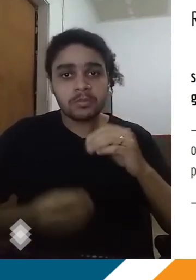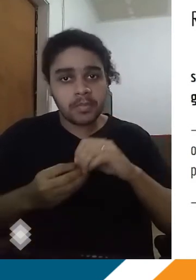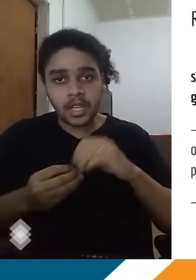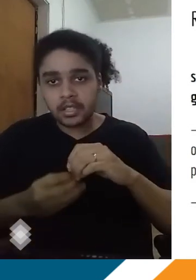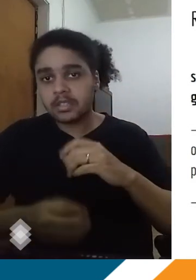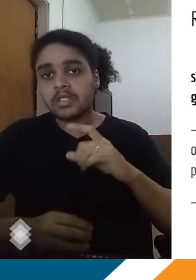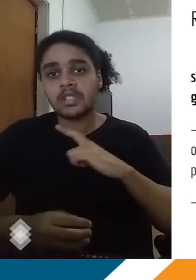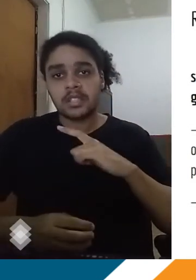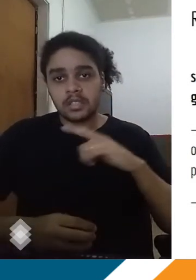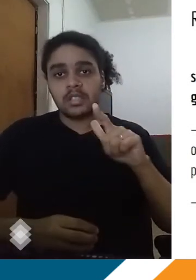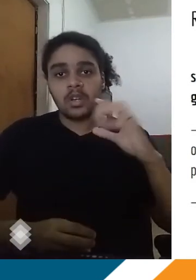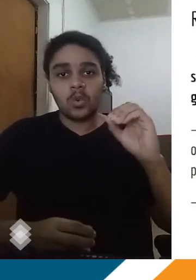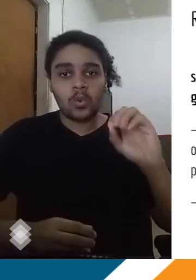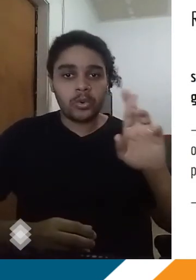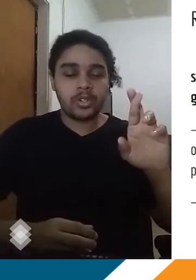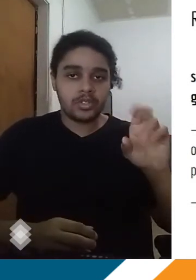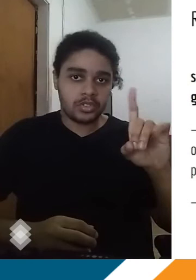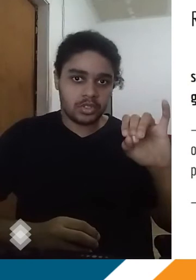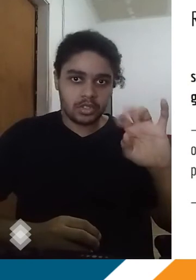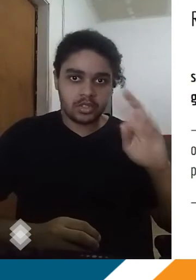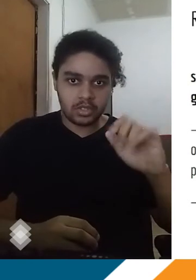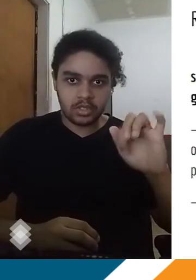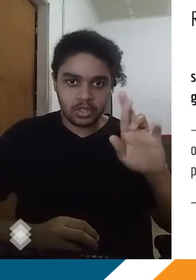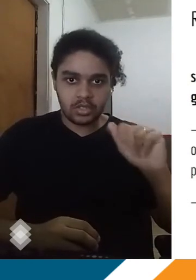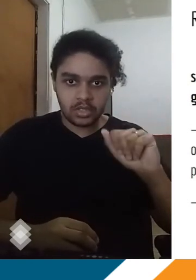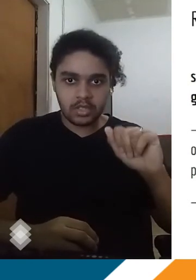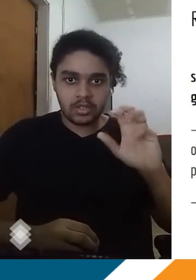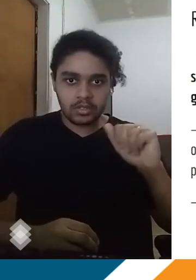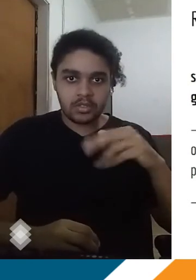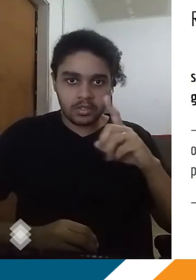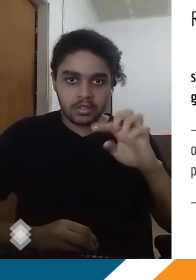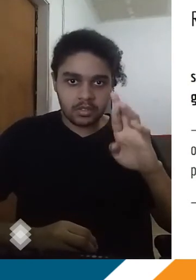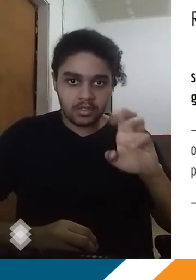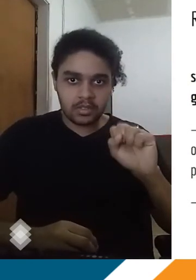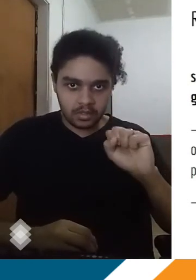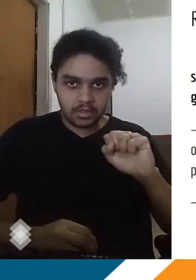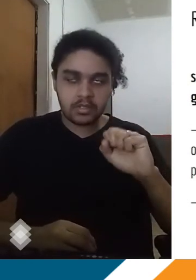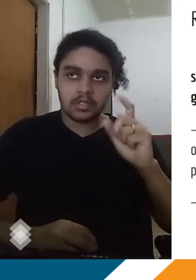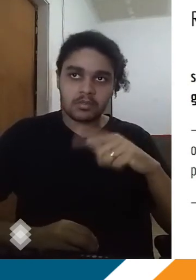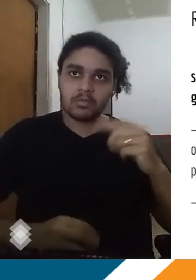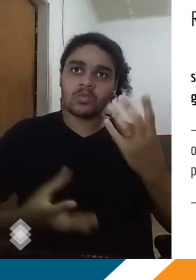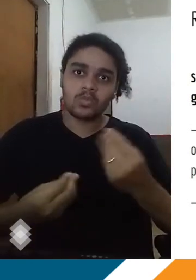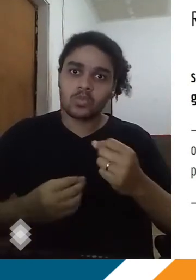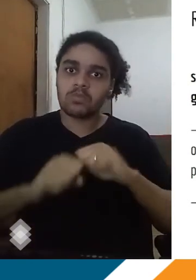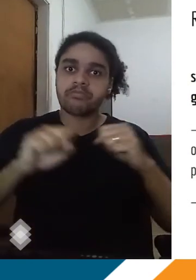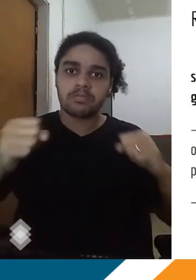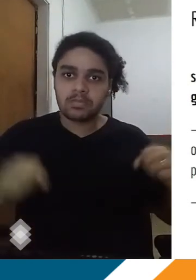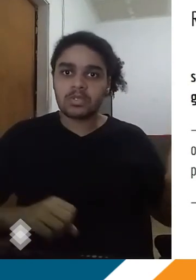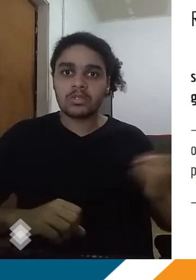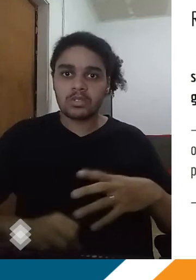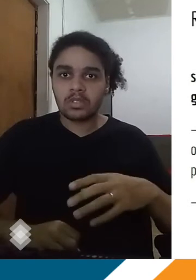como exemplo aí, no seu slide, a Cordilheira dos Andes, que é um grande cinturão orogênico, um grande